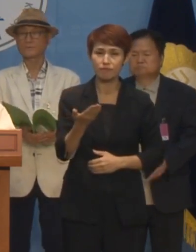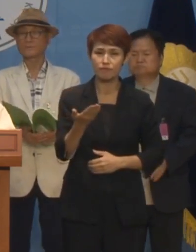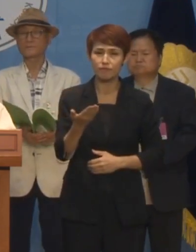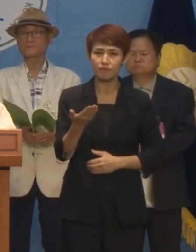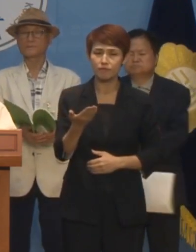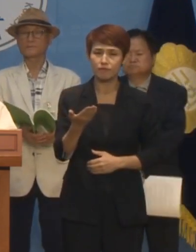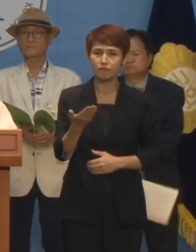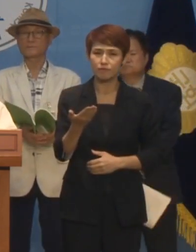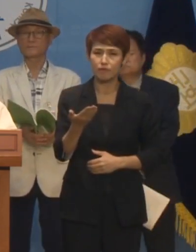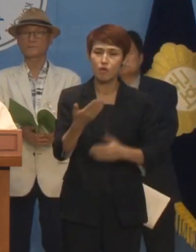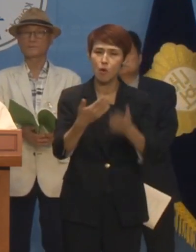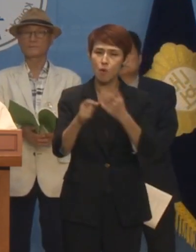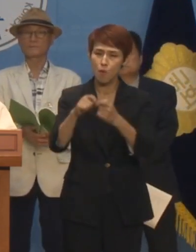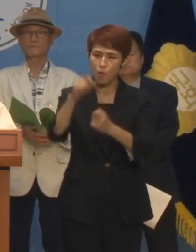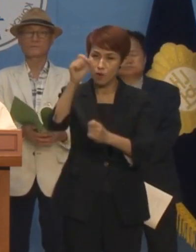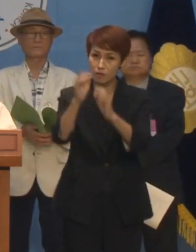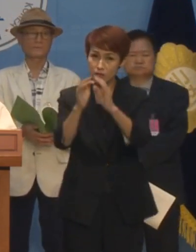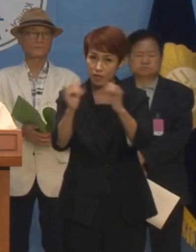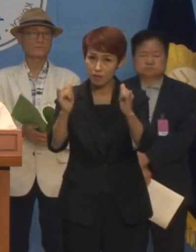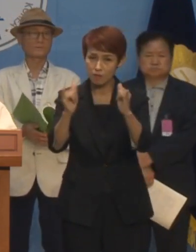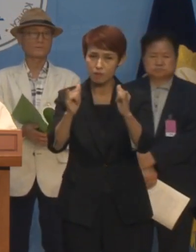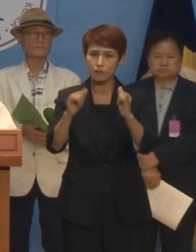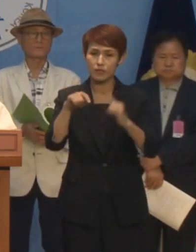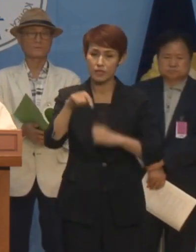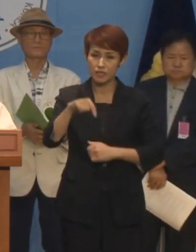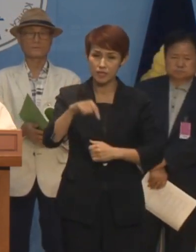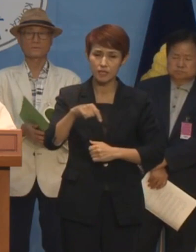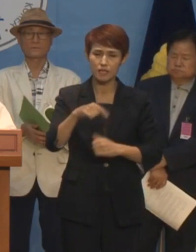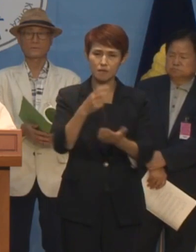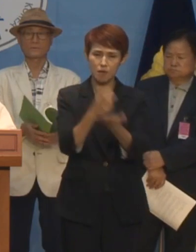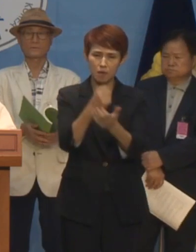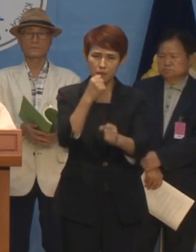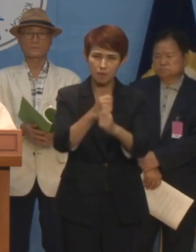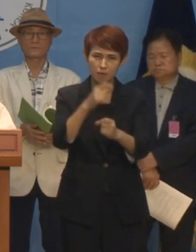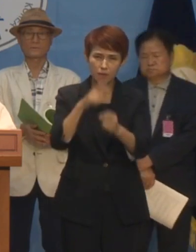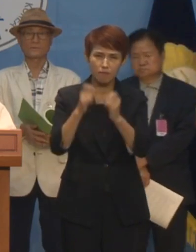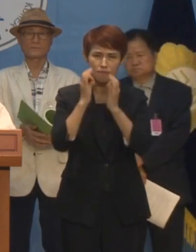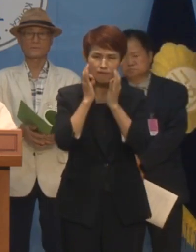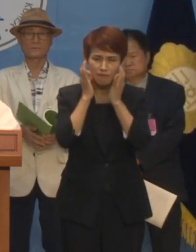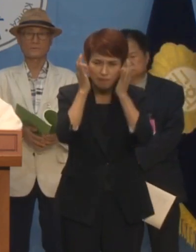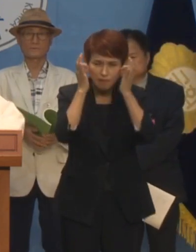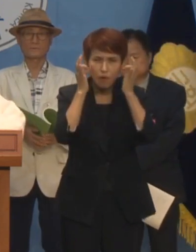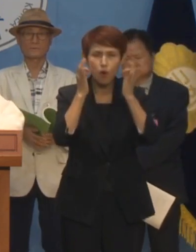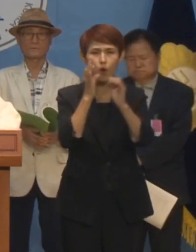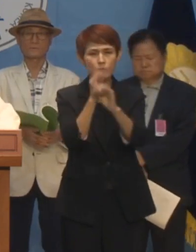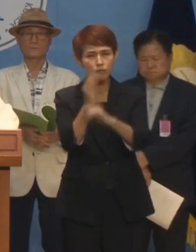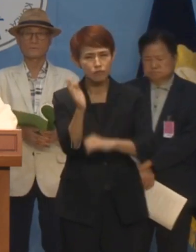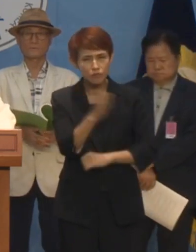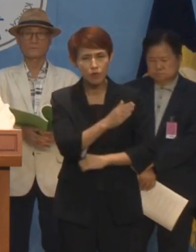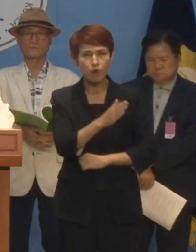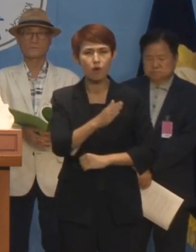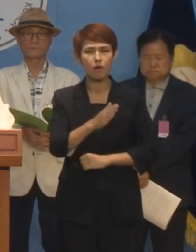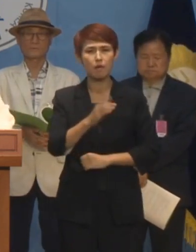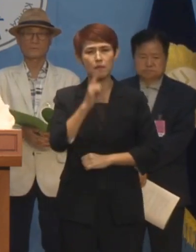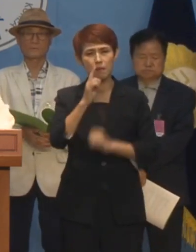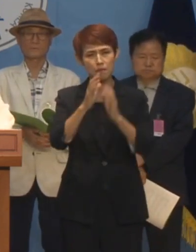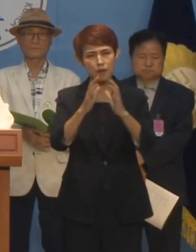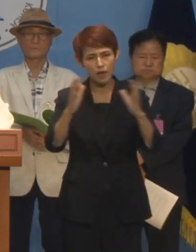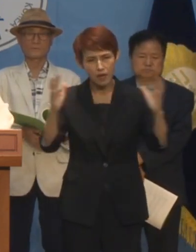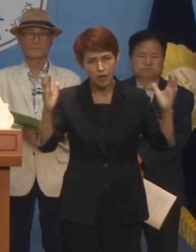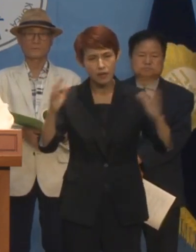분들은 언제부터 이게 시작됐고 왜 안 되고 왜 논란이 많은가 하는